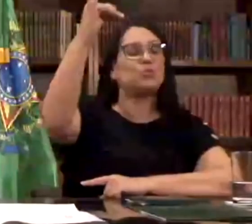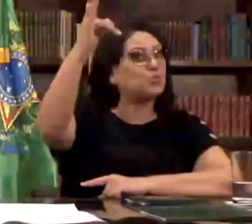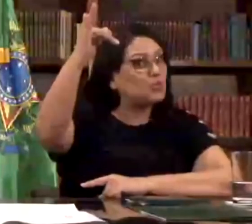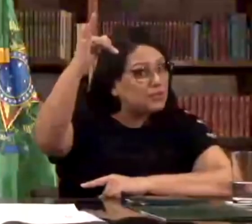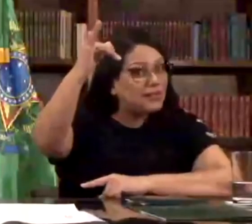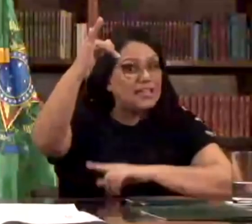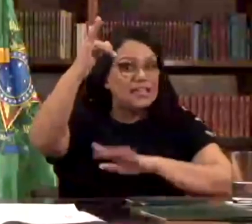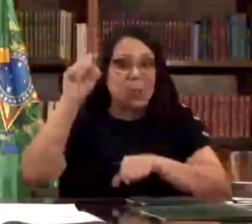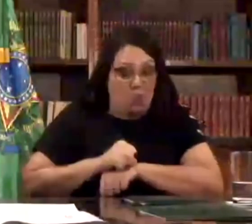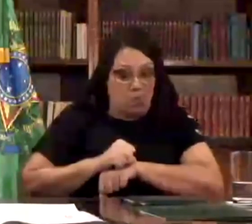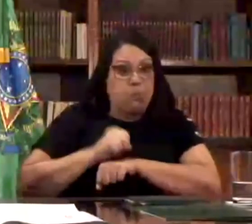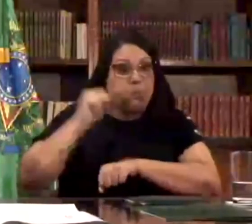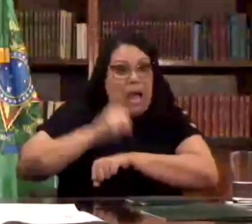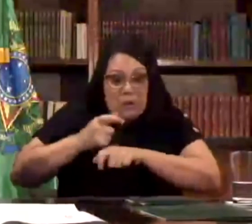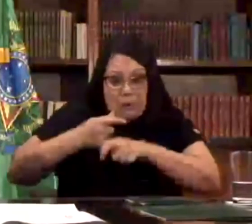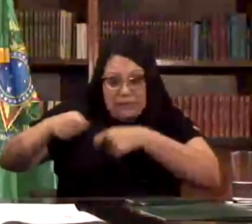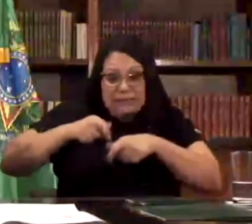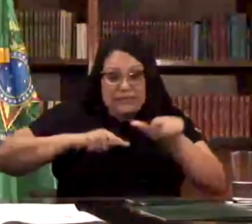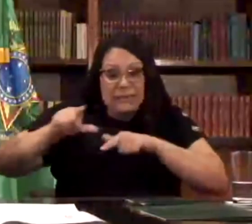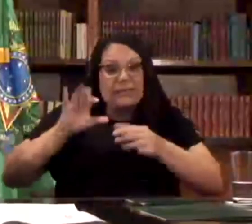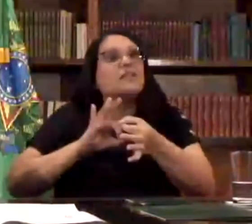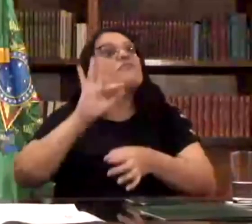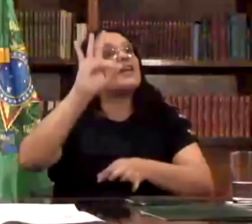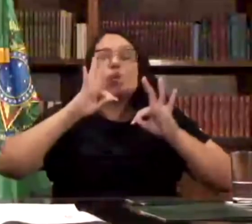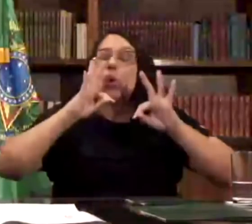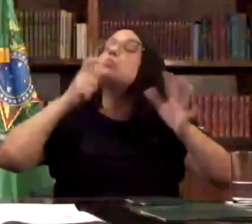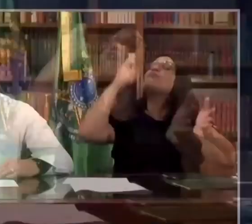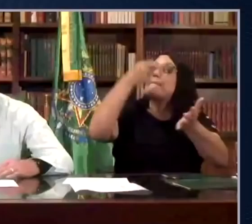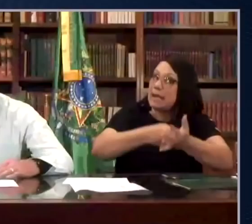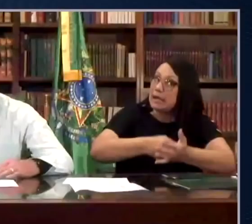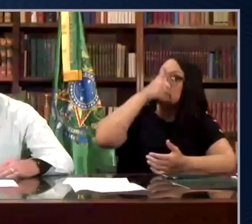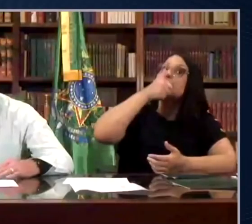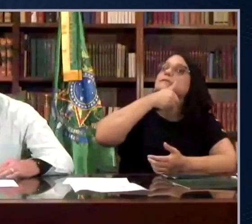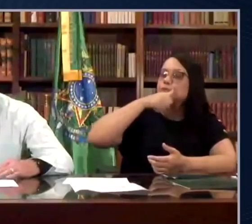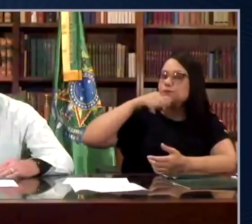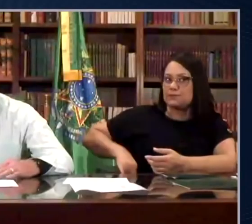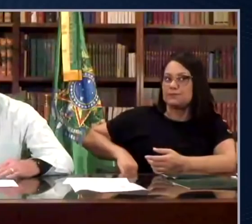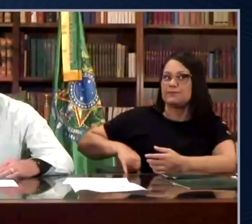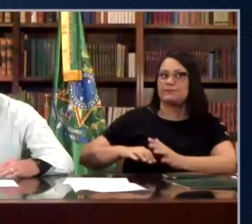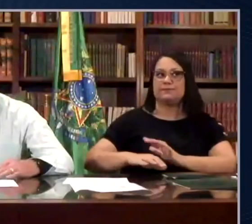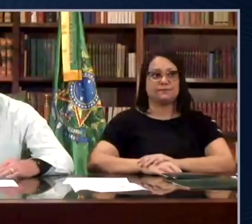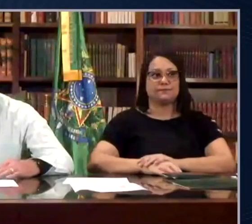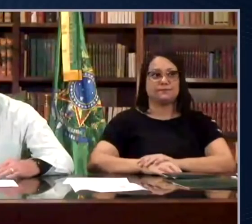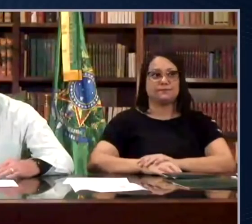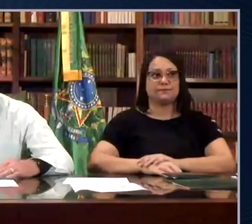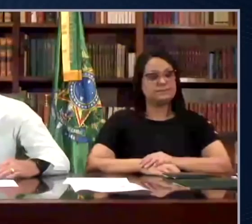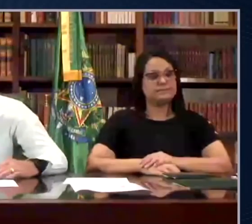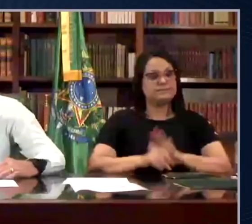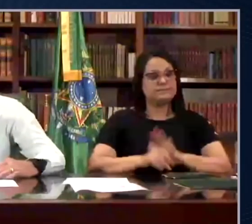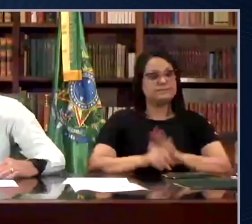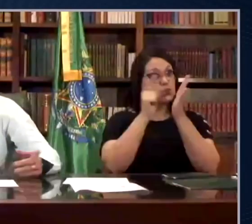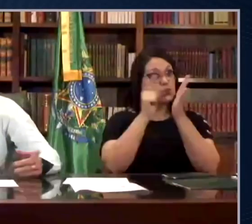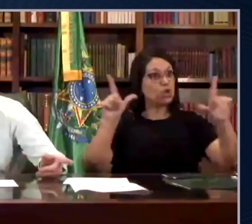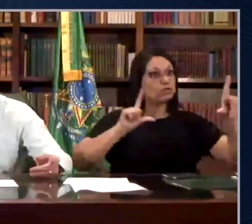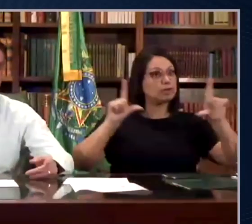serão enormes. É um preço que todo mundo vai pagar. E o jornal americano Washington Post hoje, inclusive, publicou